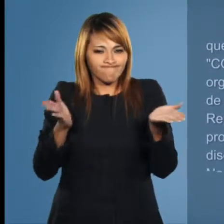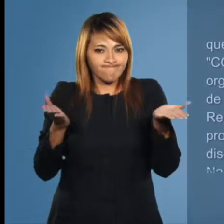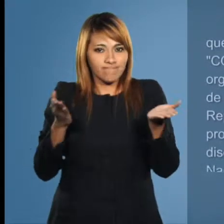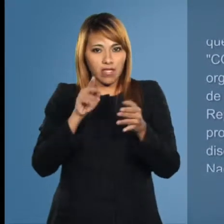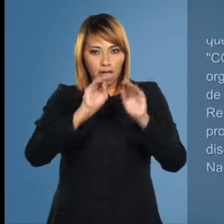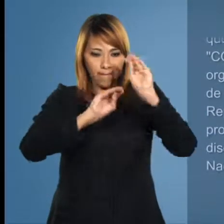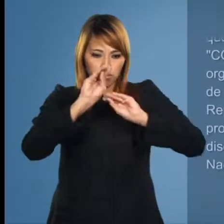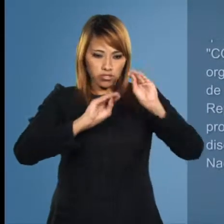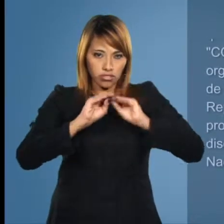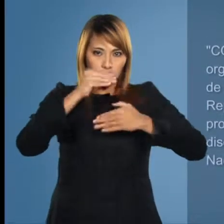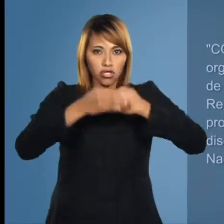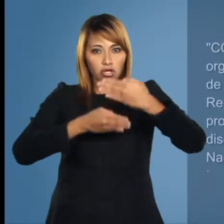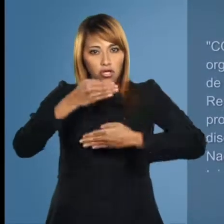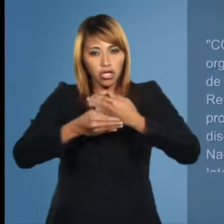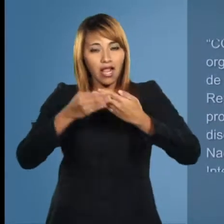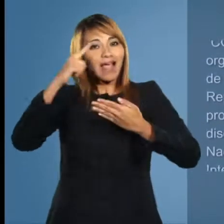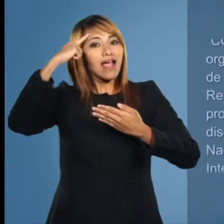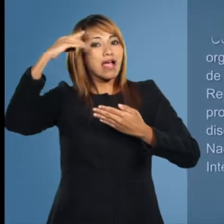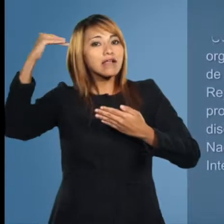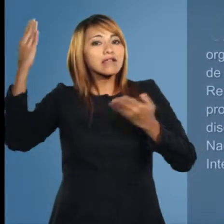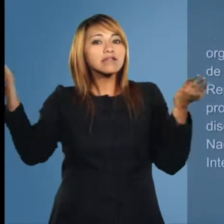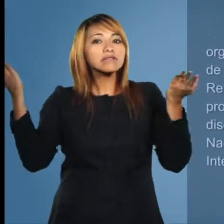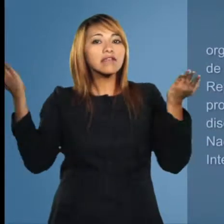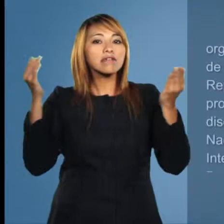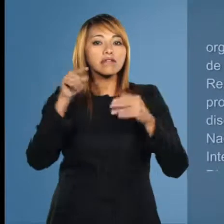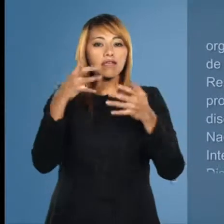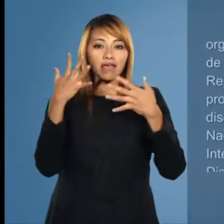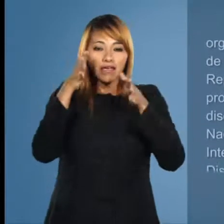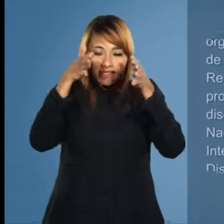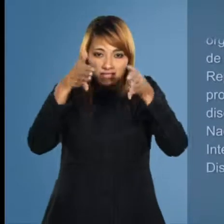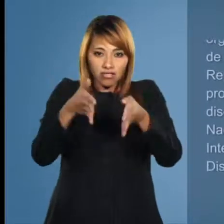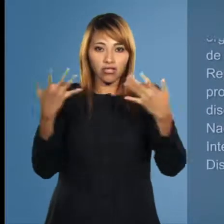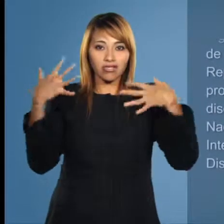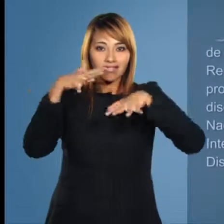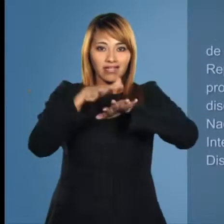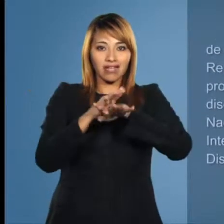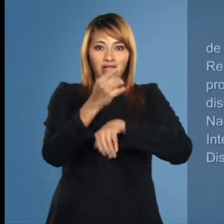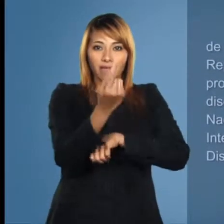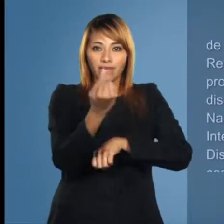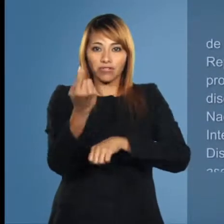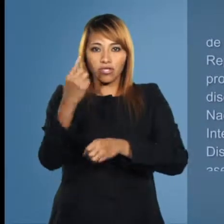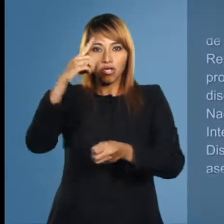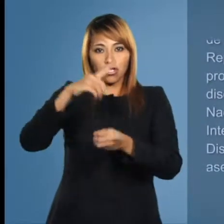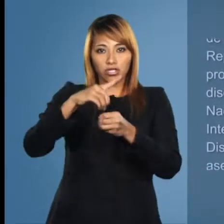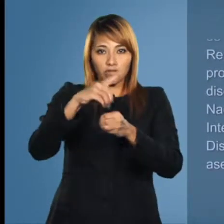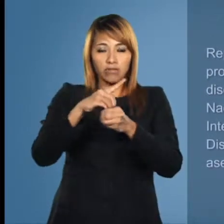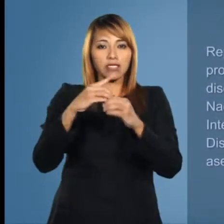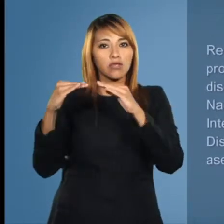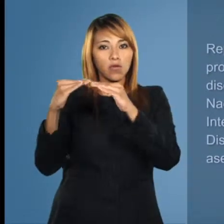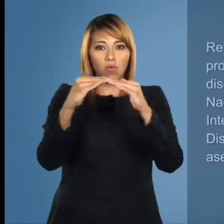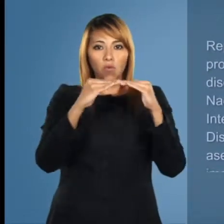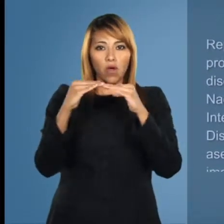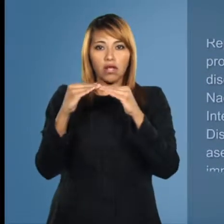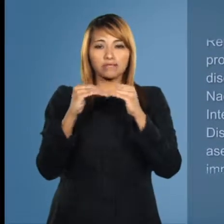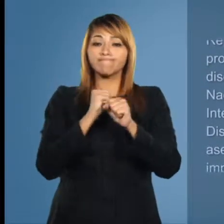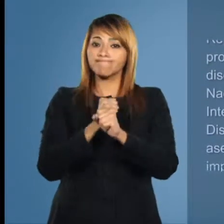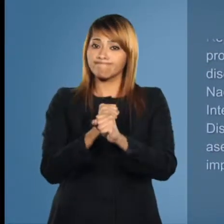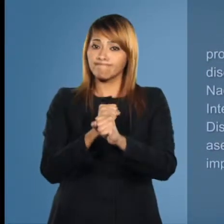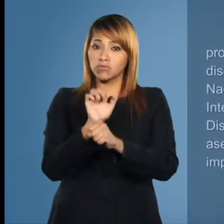de formulación y diseño de la Política Nacional de Atención Integral a la Persona con Discapacidad, así como del